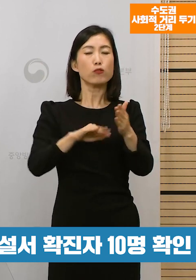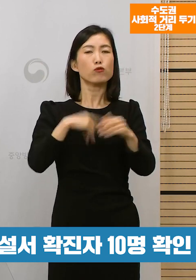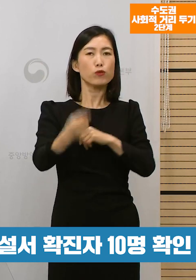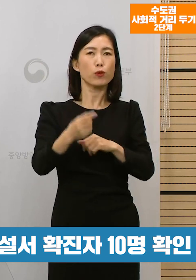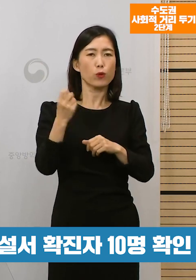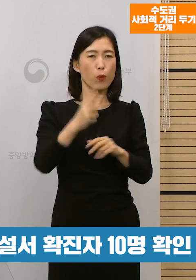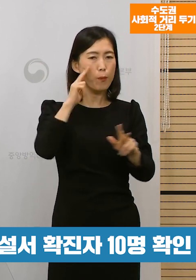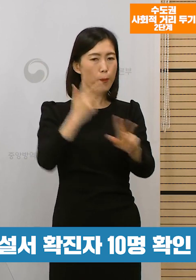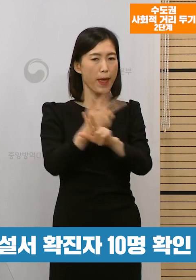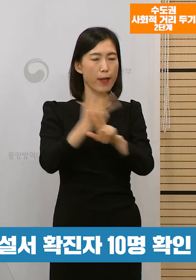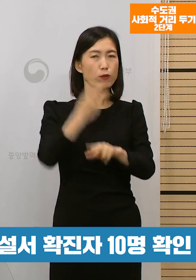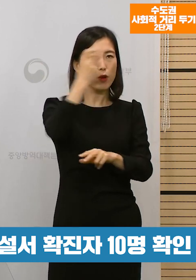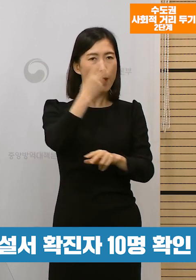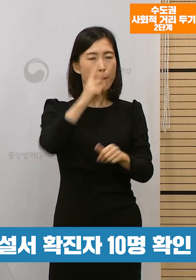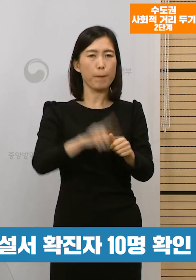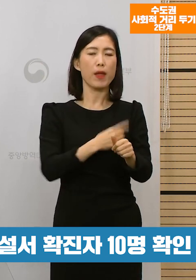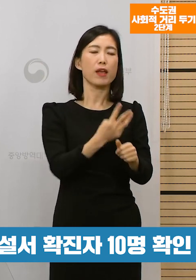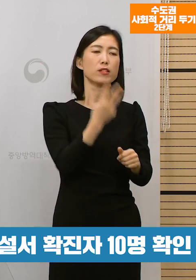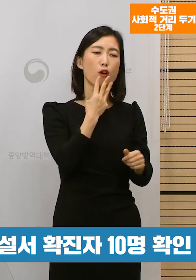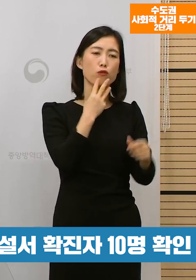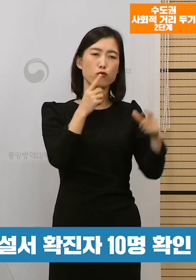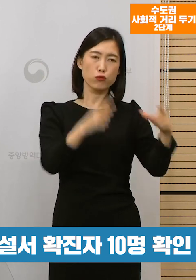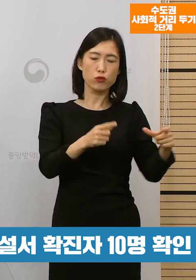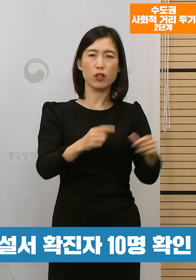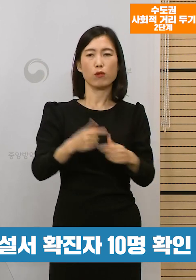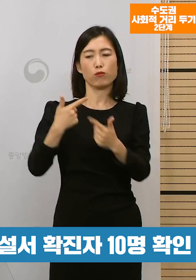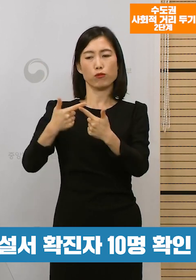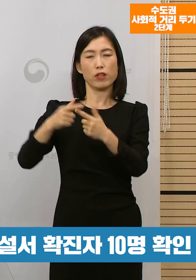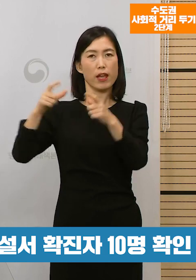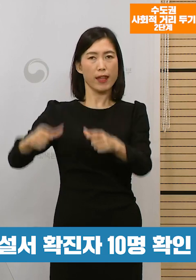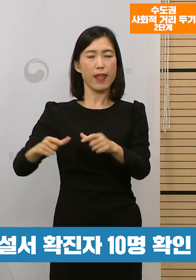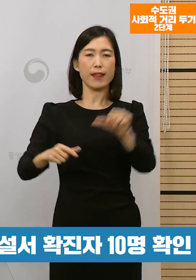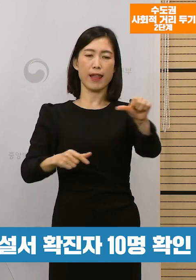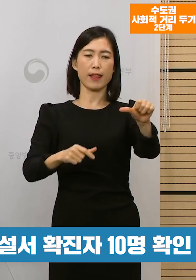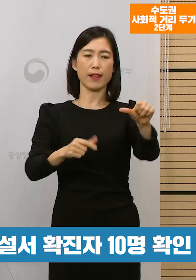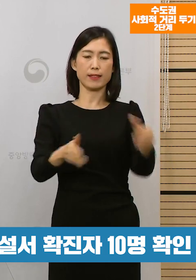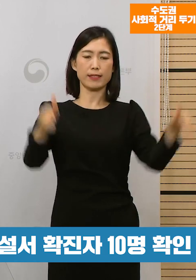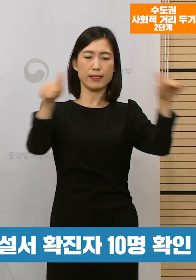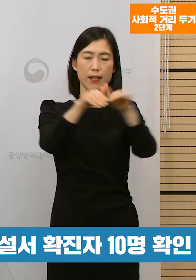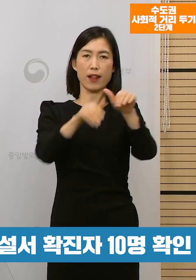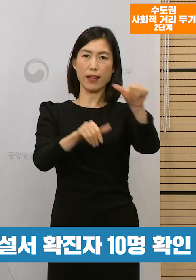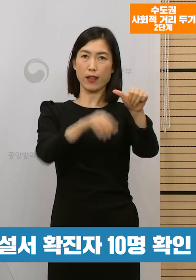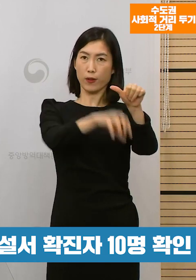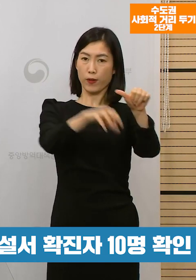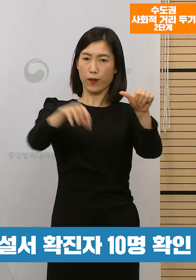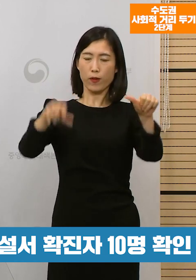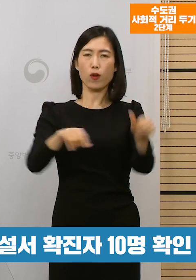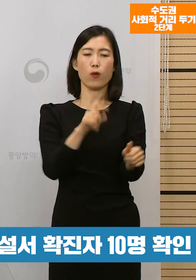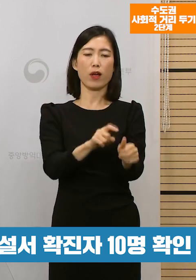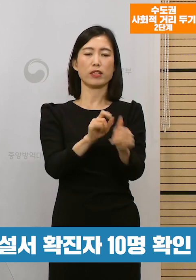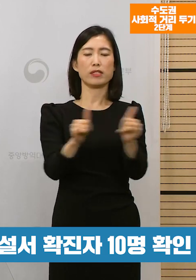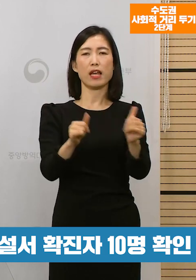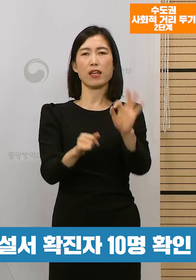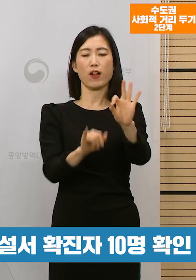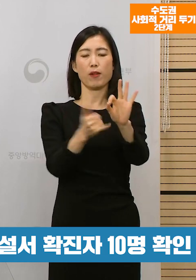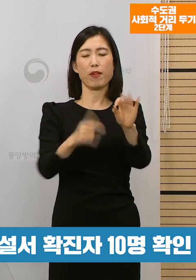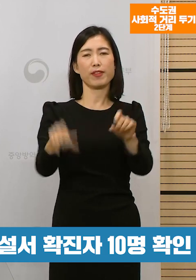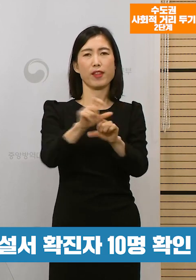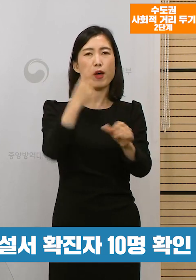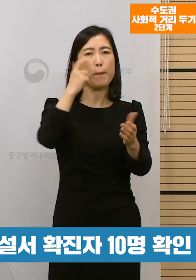주기검사를 통해서 서울, 부산에서 있는 5개의 시설에서 확진자 10명이